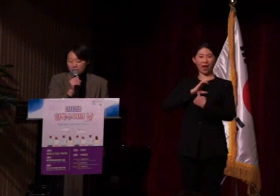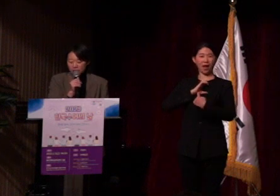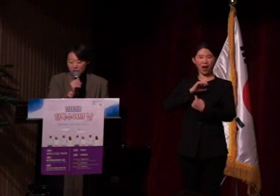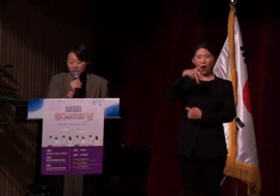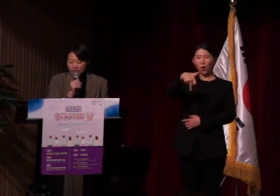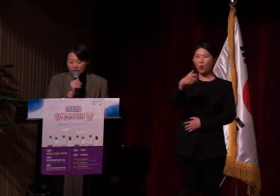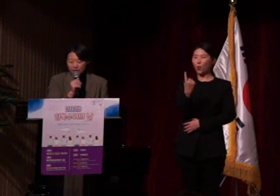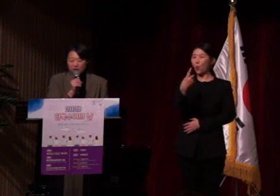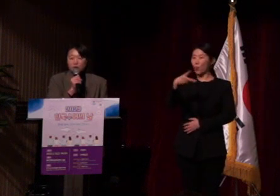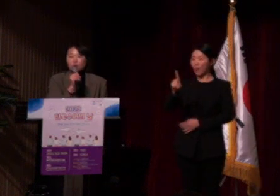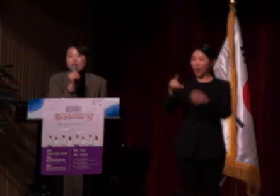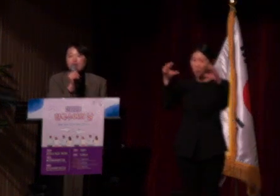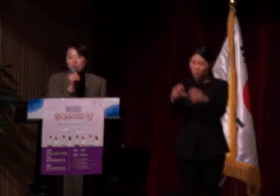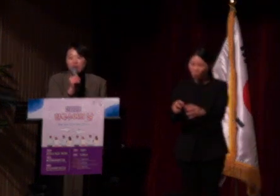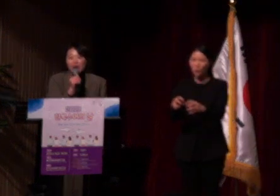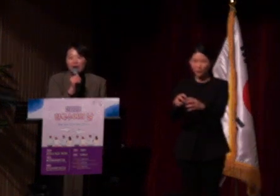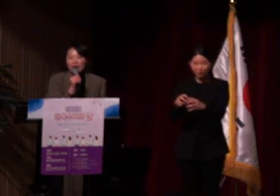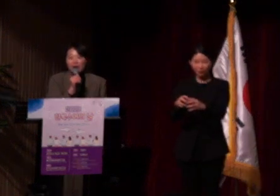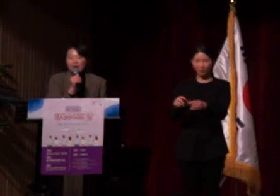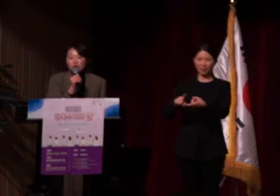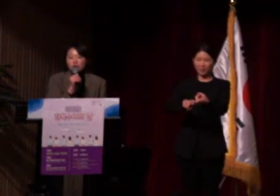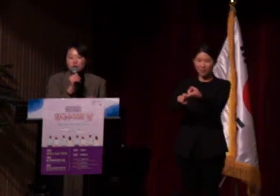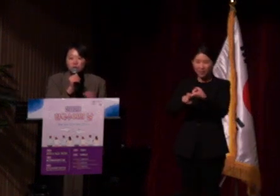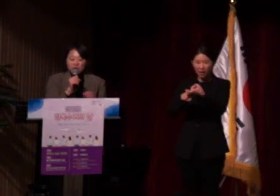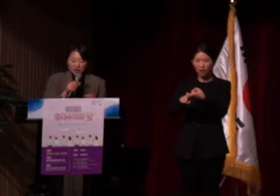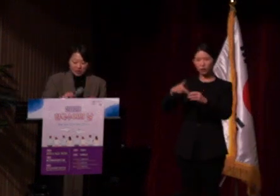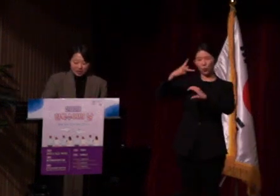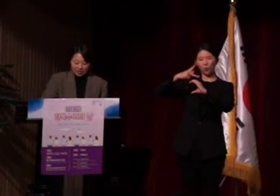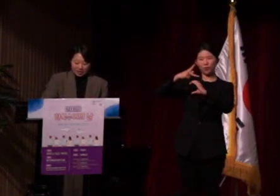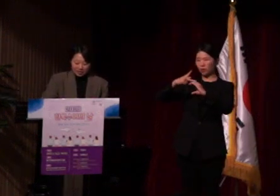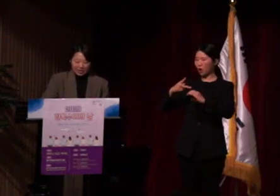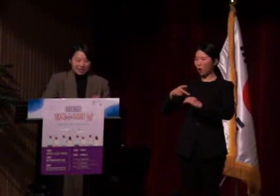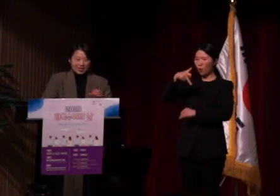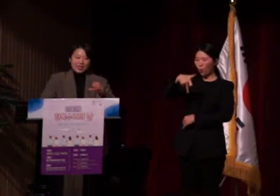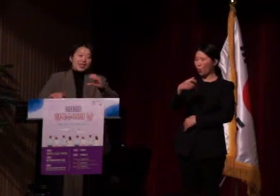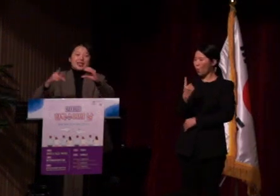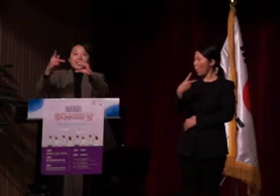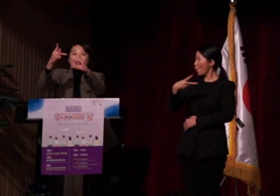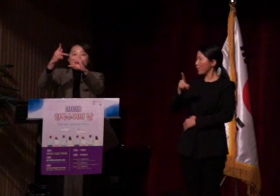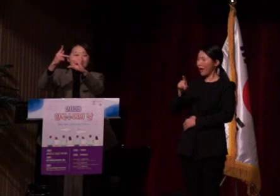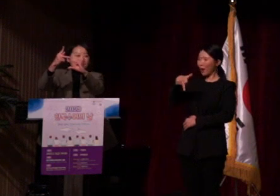모임이자 네트워크인 코다 코리아, 수어로는